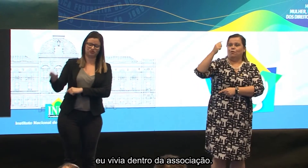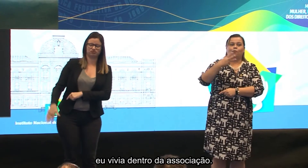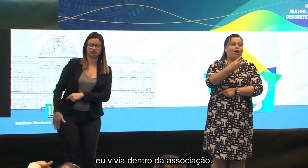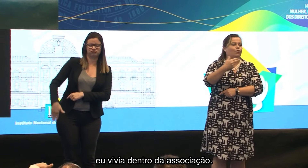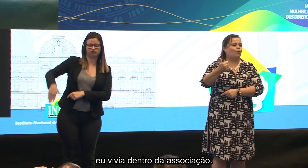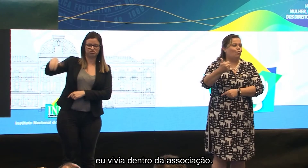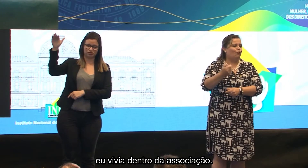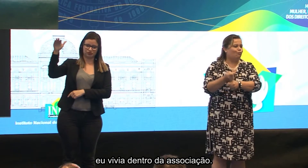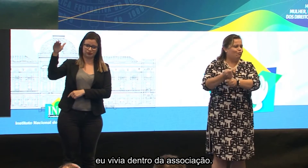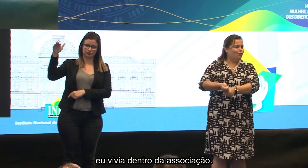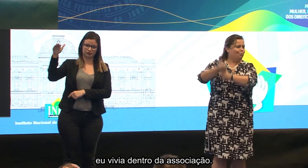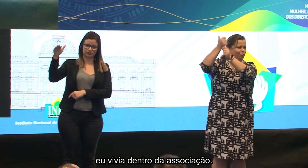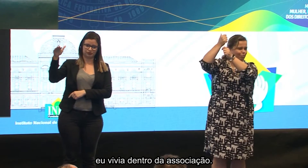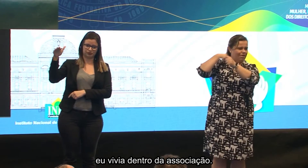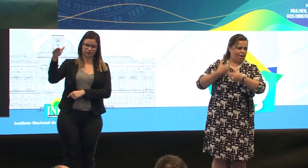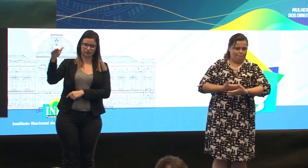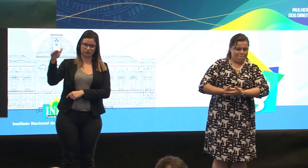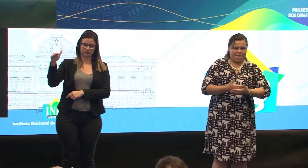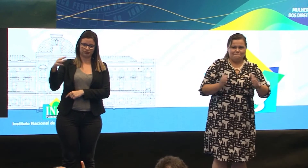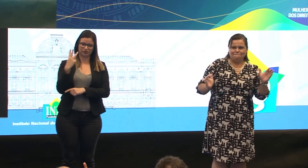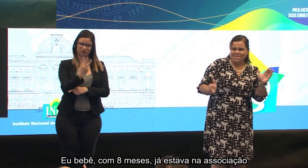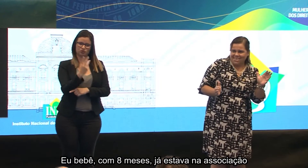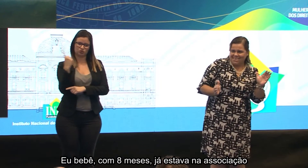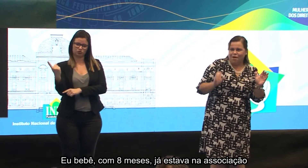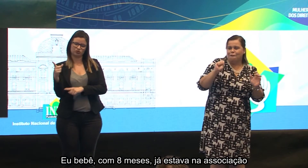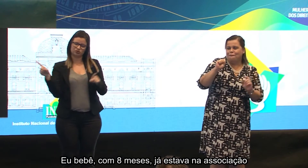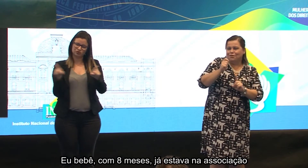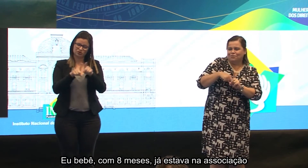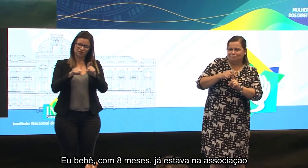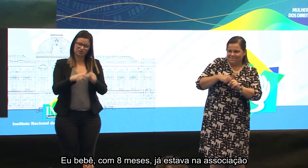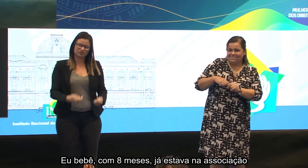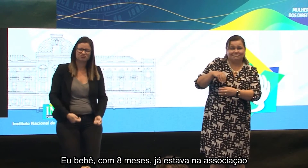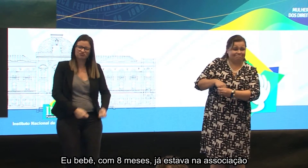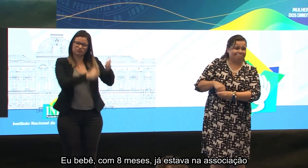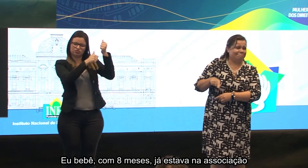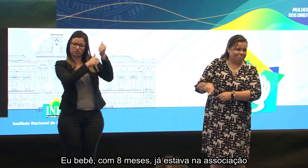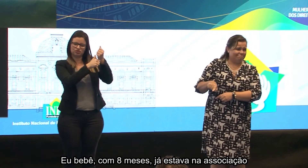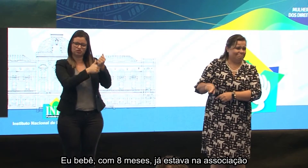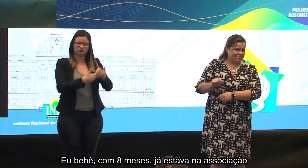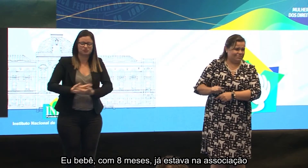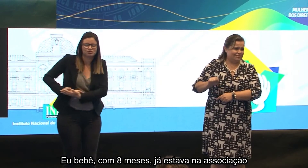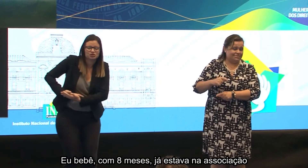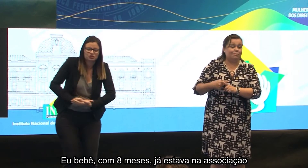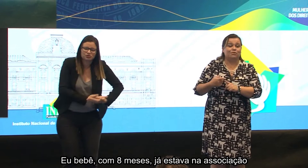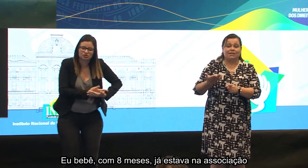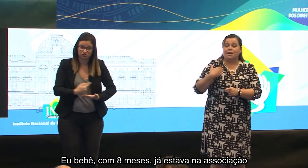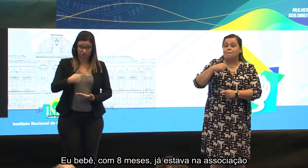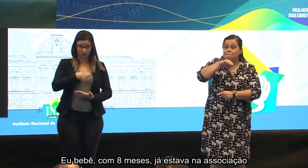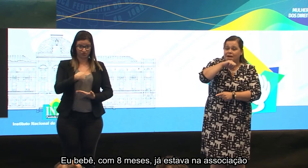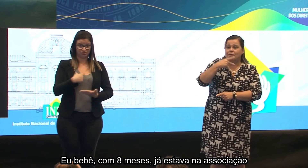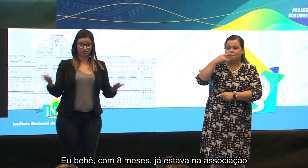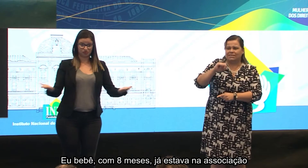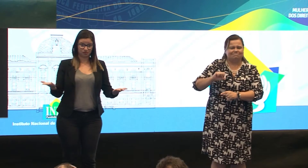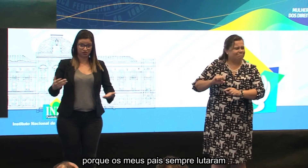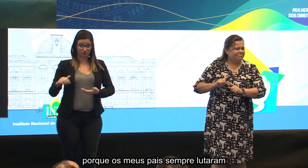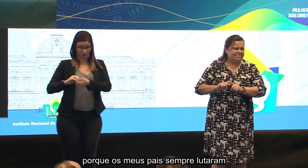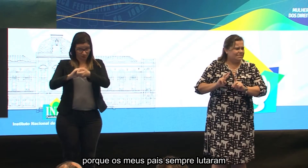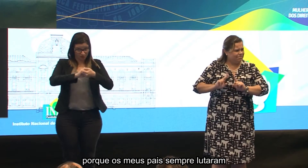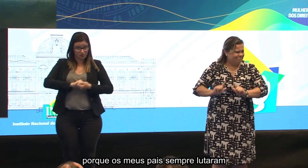eu vivia dentro da associação, e eu, bebezinha, com 8 meses, eu já estava na associação, porque os meus